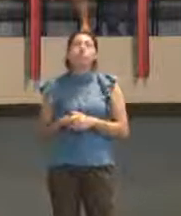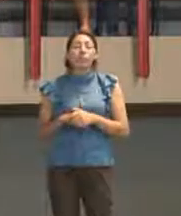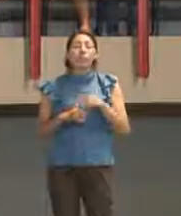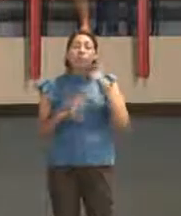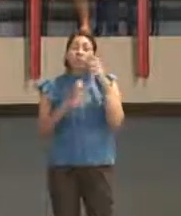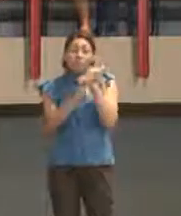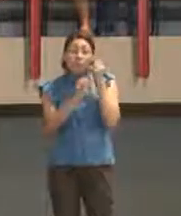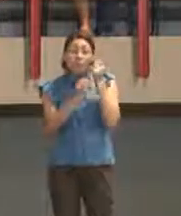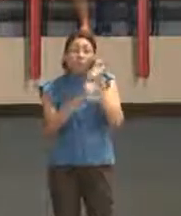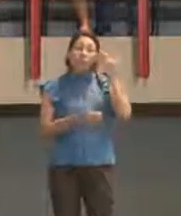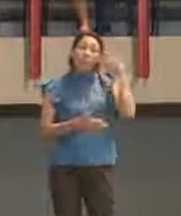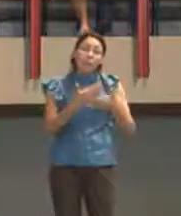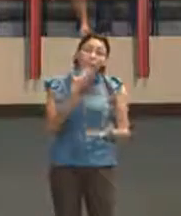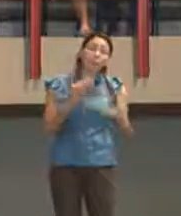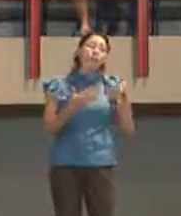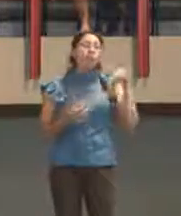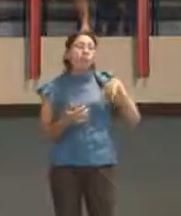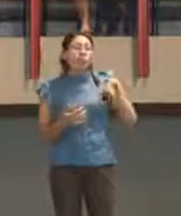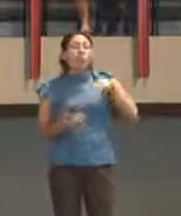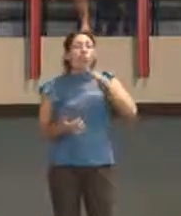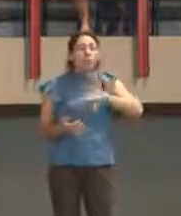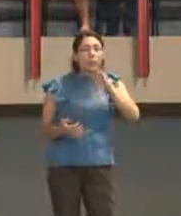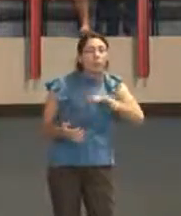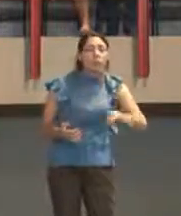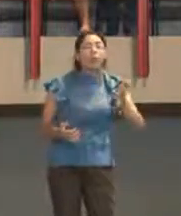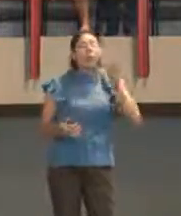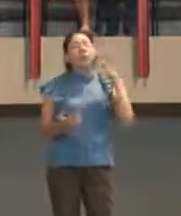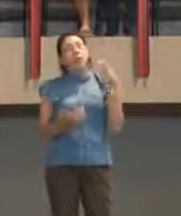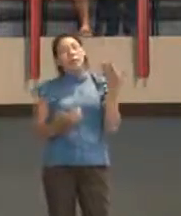matemática, português, conhecimentos gerais, média, mediana e